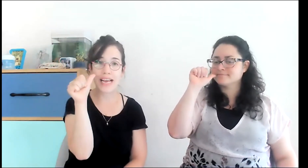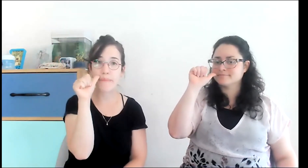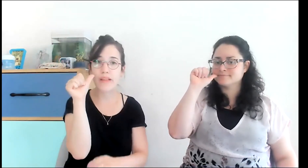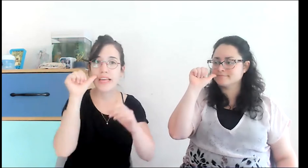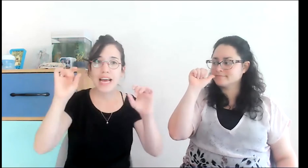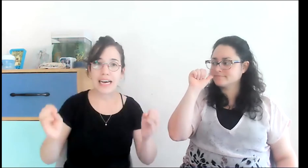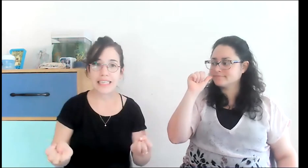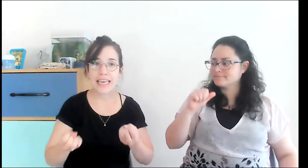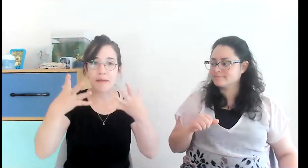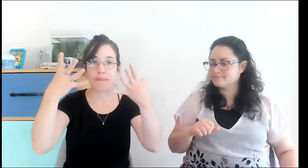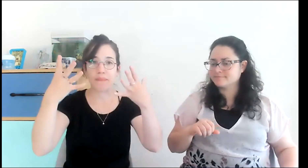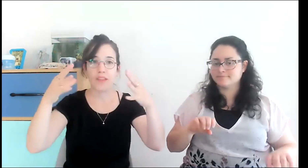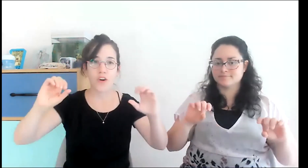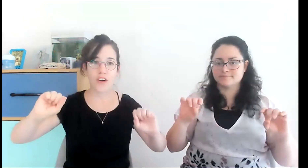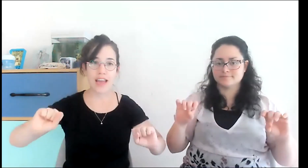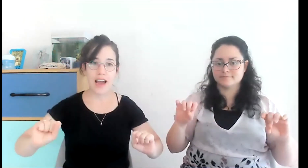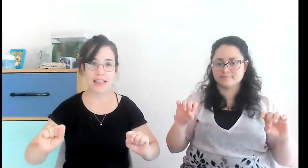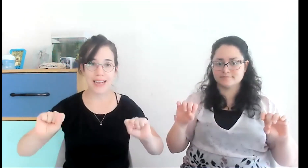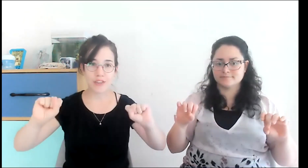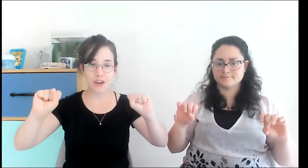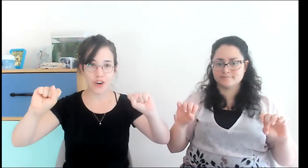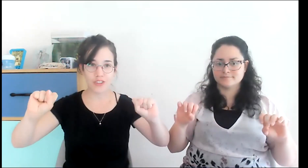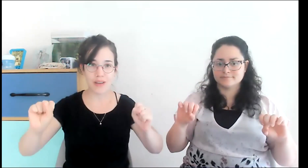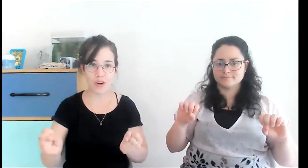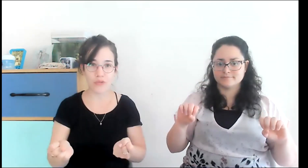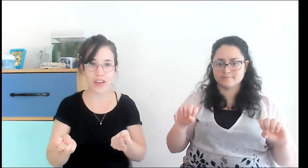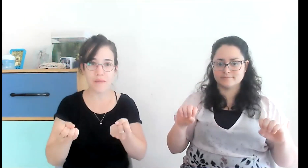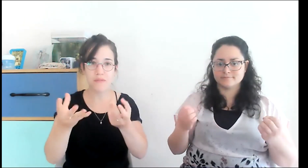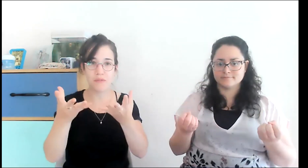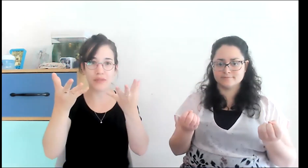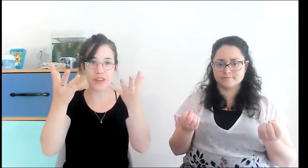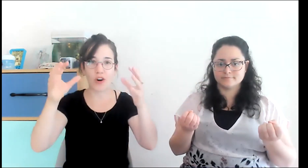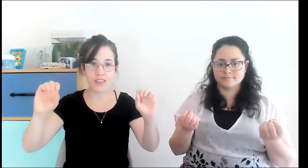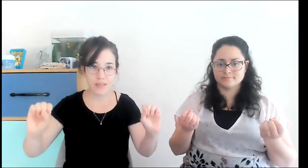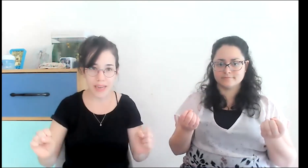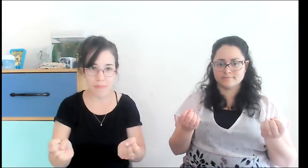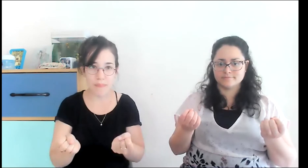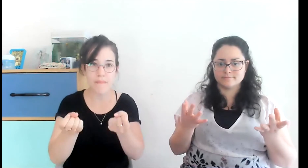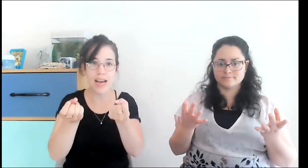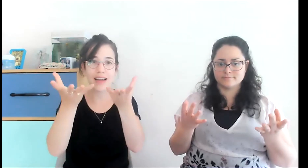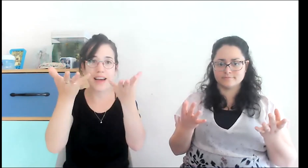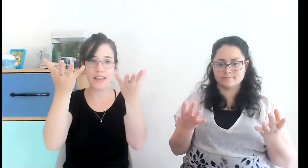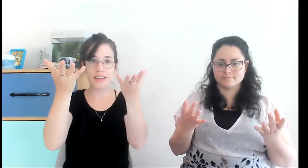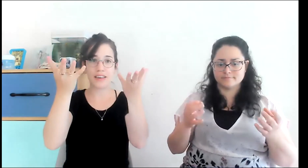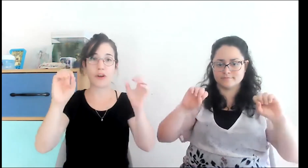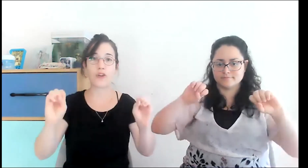המים הזקים, אוקיי? הידיים שלי עוברות מאגרופים ונפתחות מכלפי מטה, נפתחות